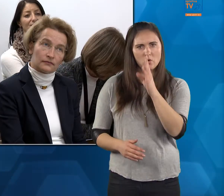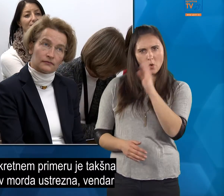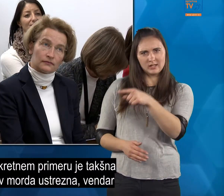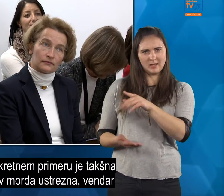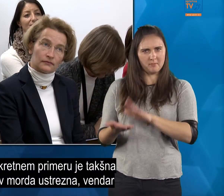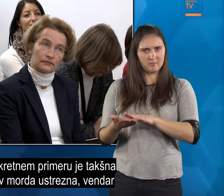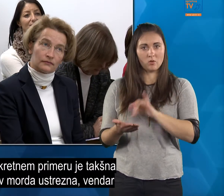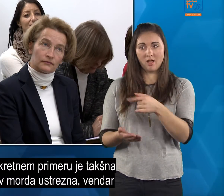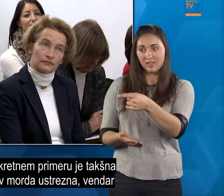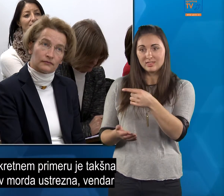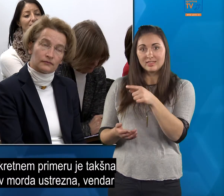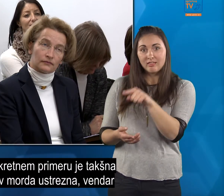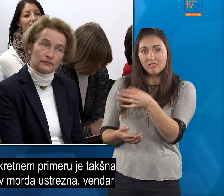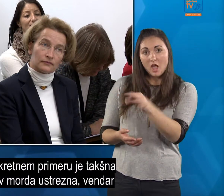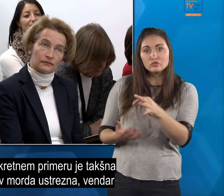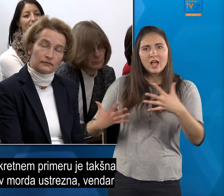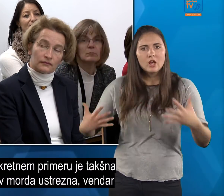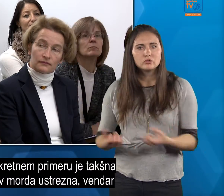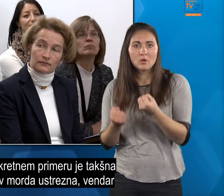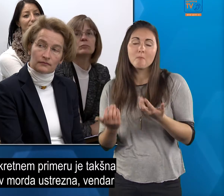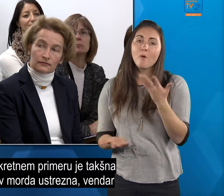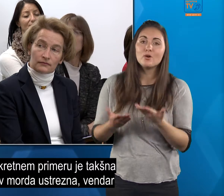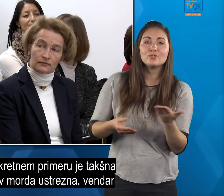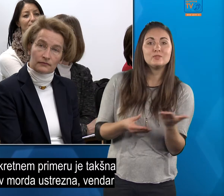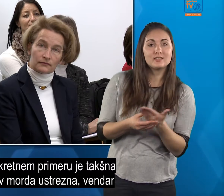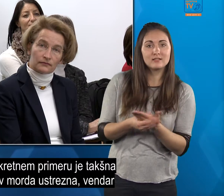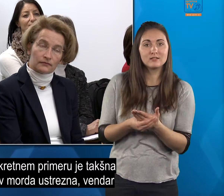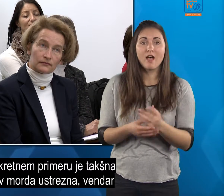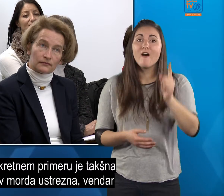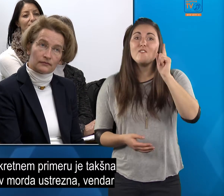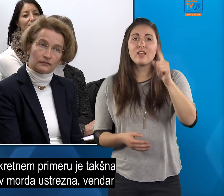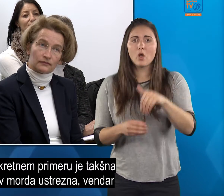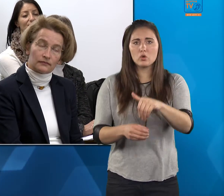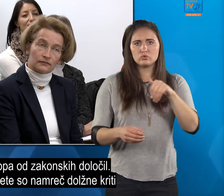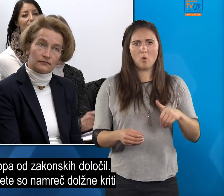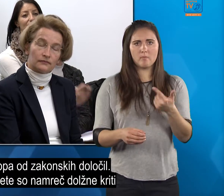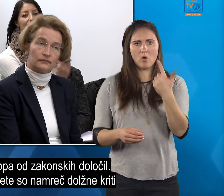V konkretnem primeru je takšna rešitev morda ustrezna, vendar odstopa od zakonskih določil.